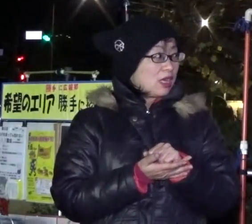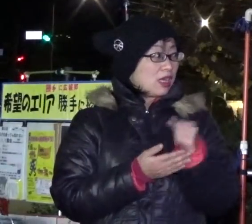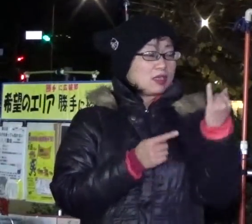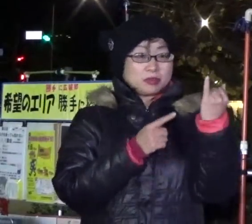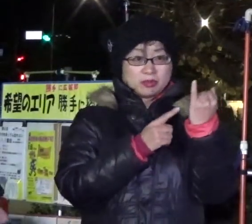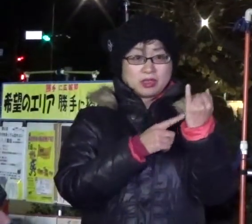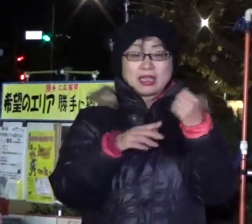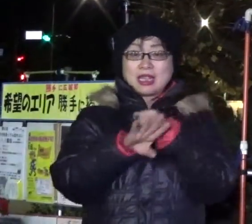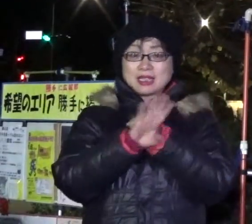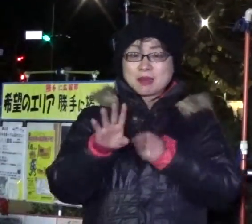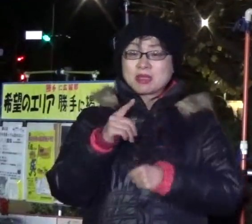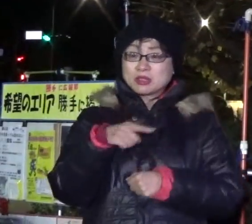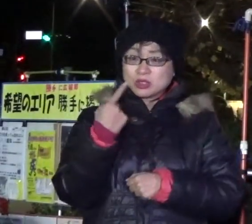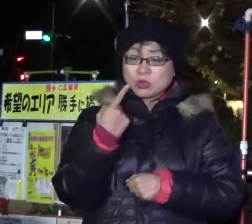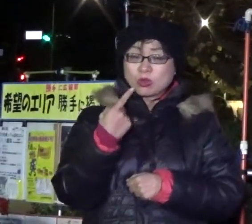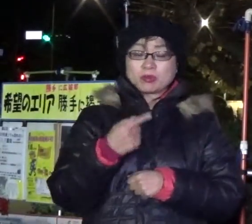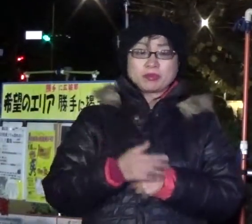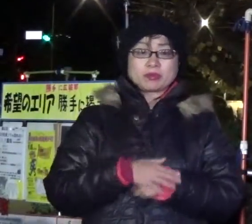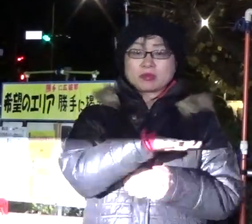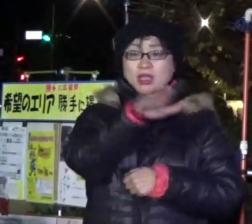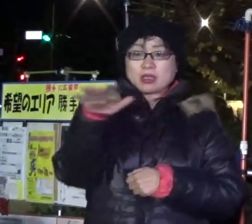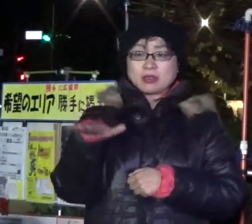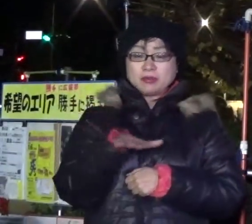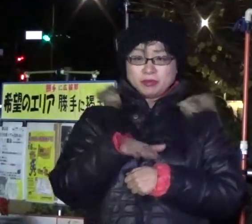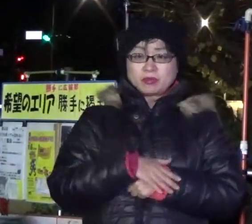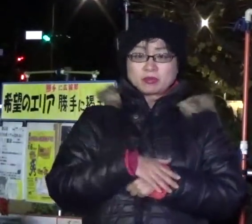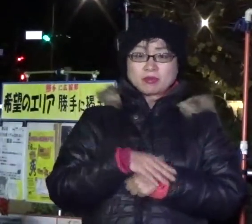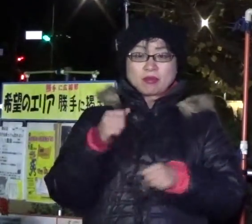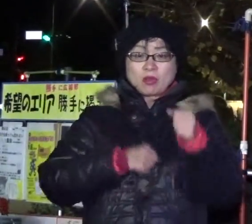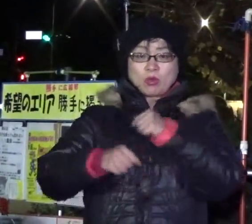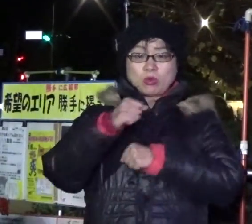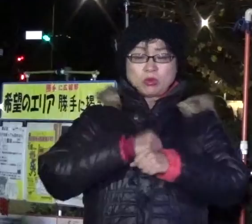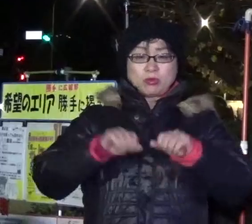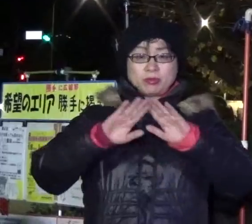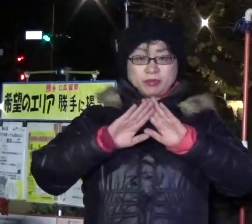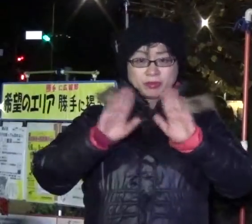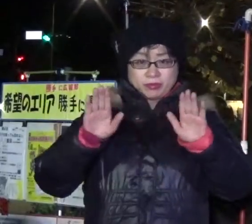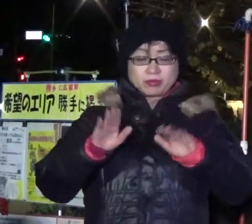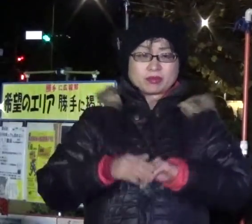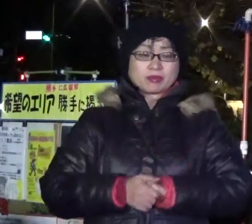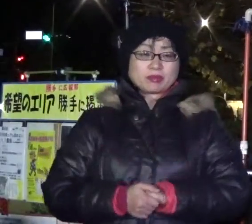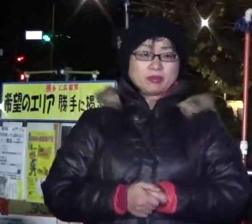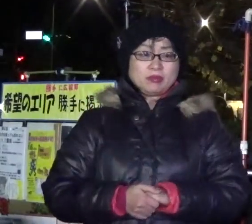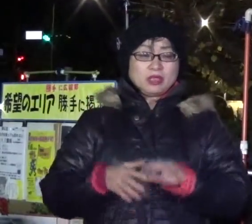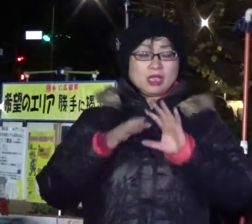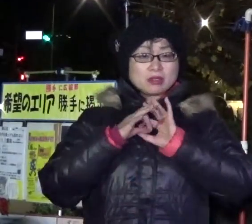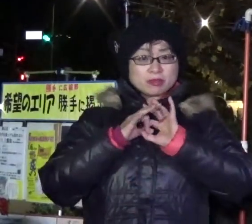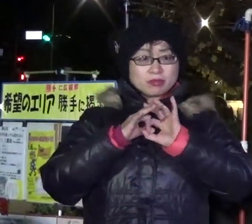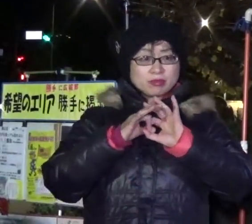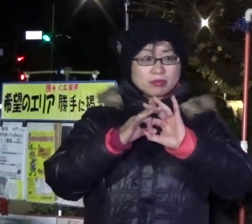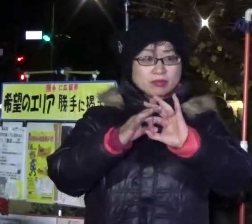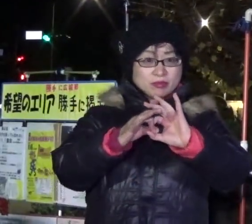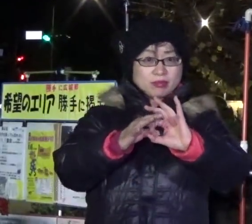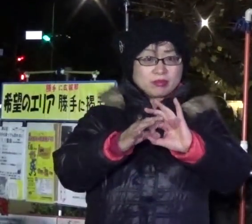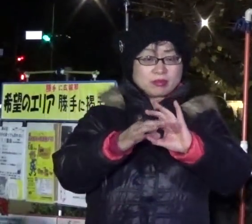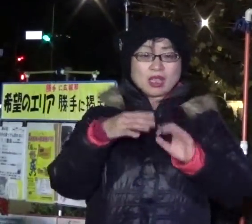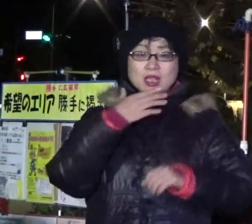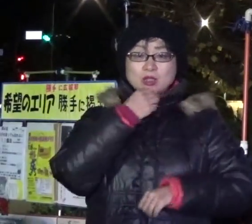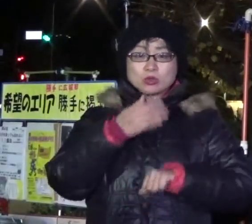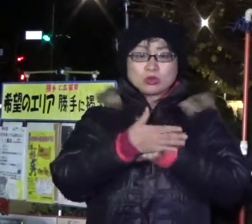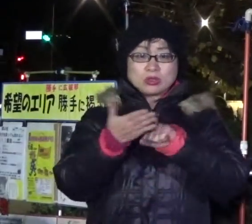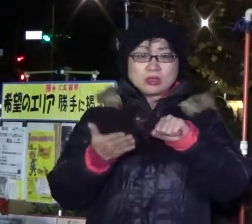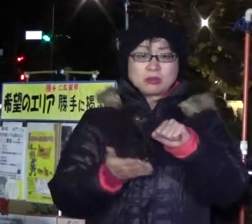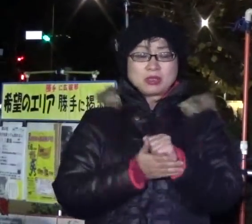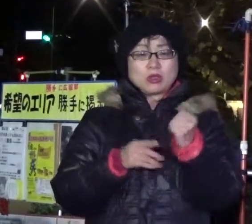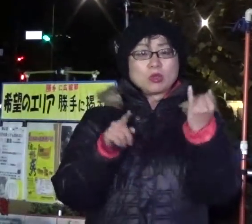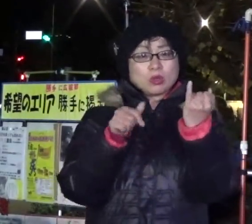原発事故がきっかけにこうして皆さんの行動が始まったんです。だからずっと福島の恋人